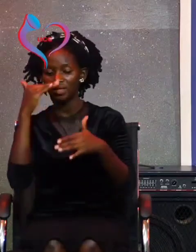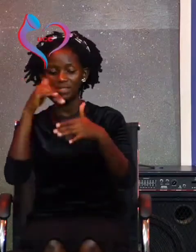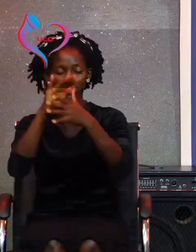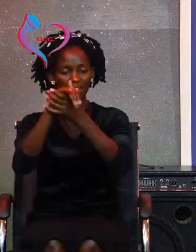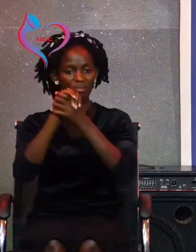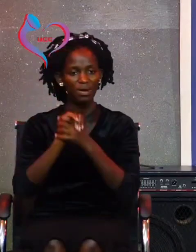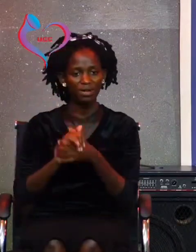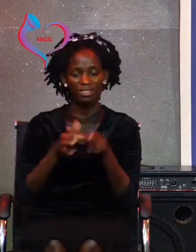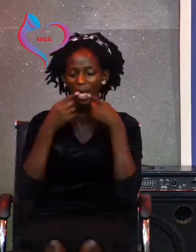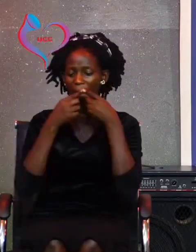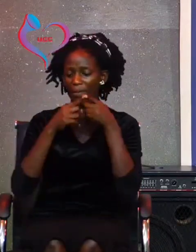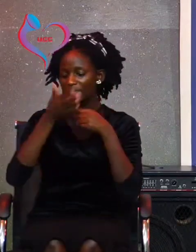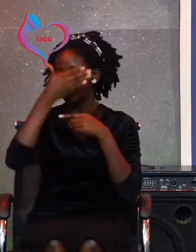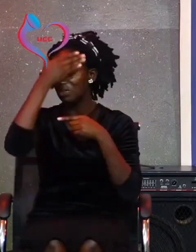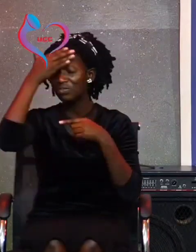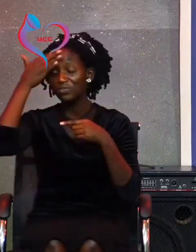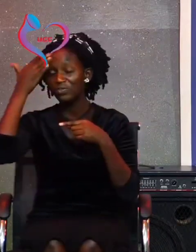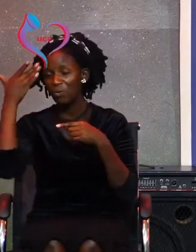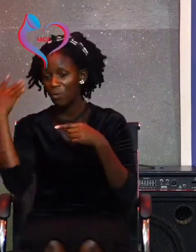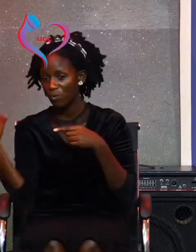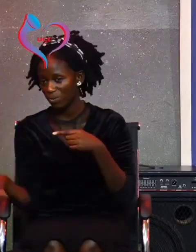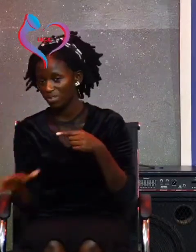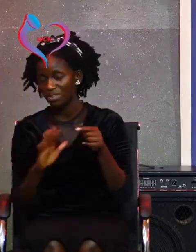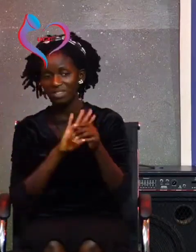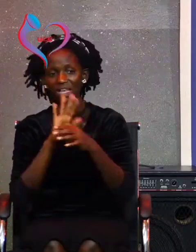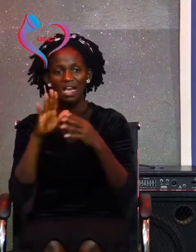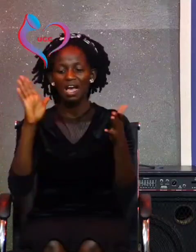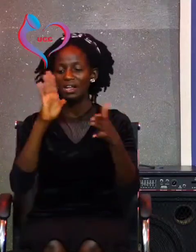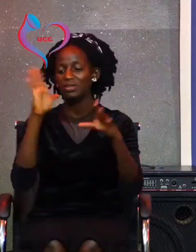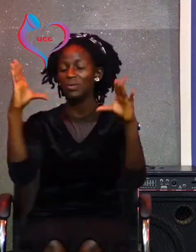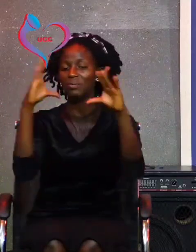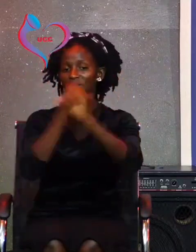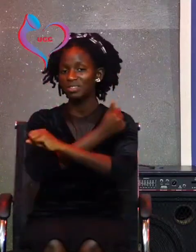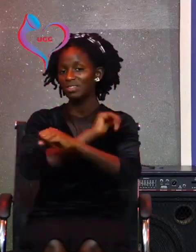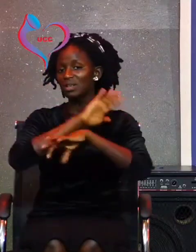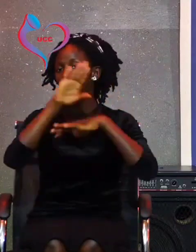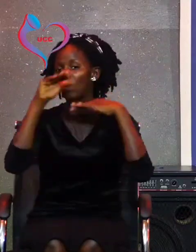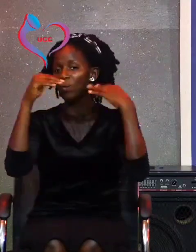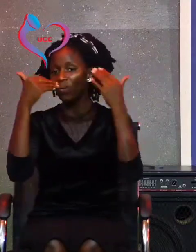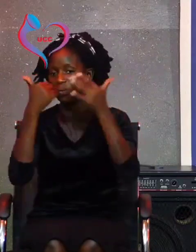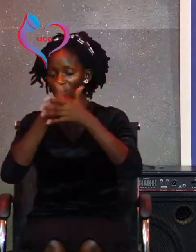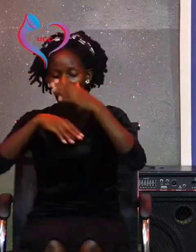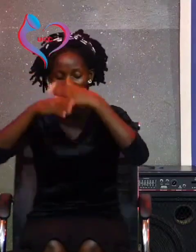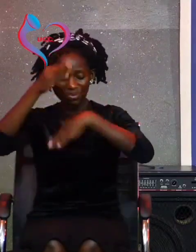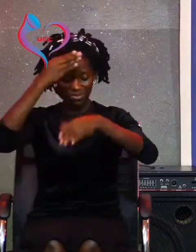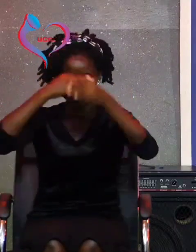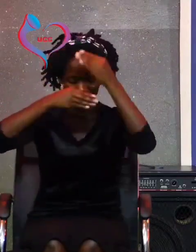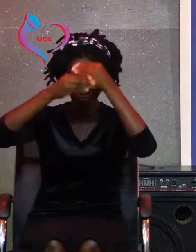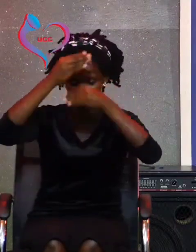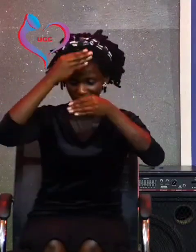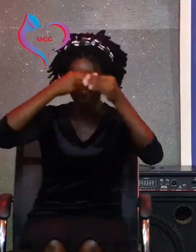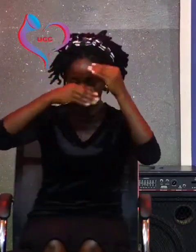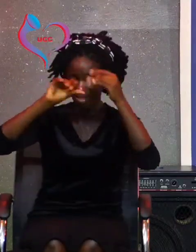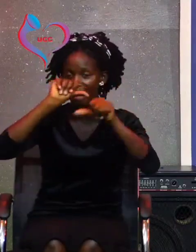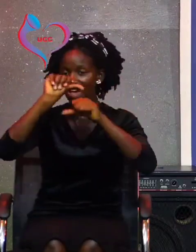ng'amasomo g'ebisookerwako eby'obufumbo tewagafuna bulungi, obanga webaali bagasomesa